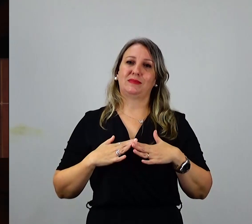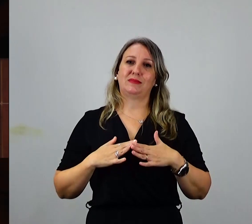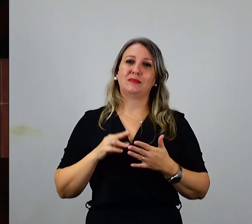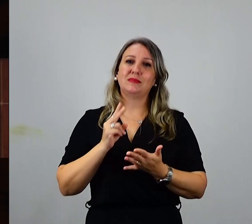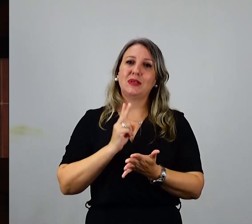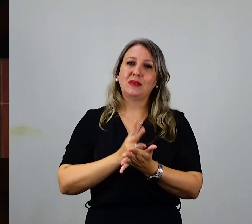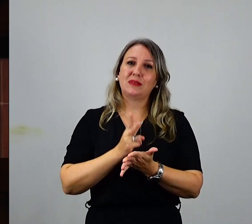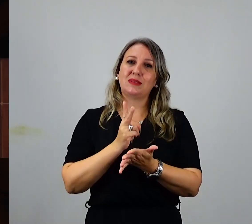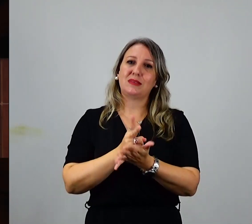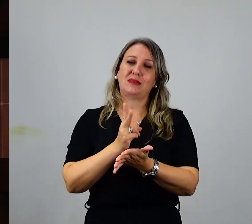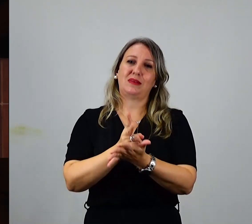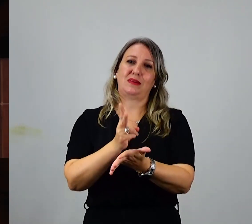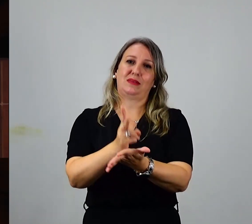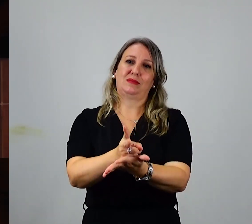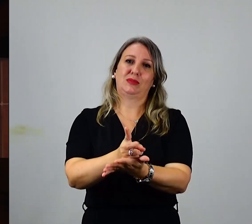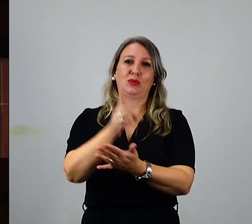processo.